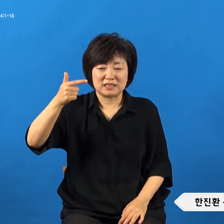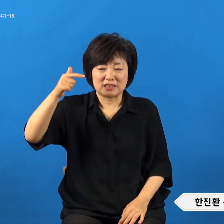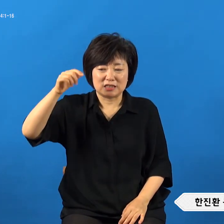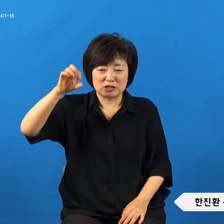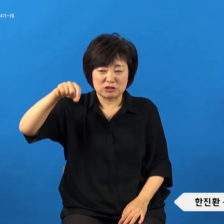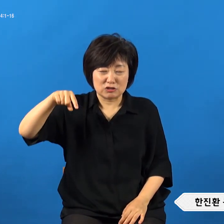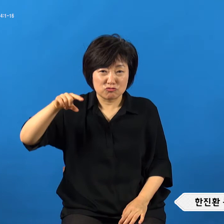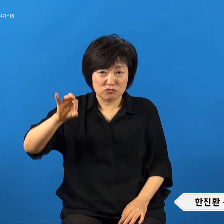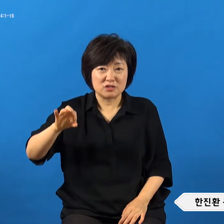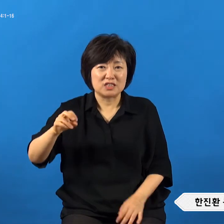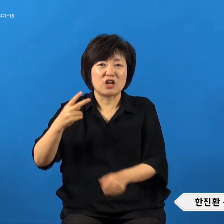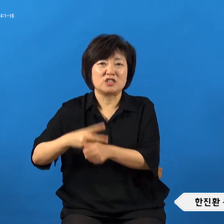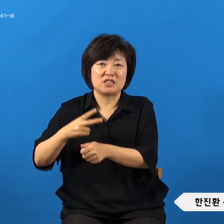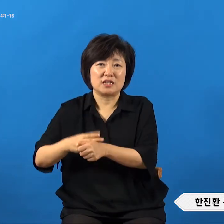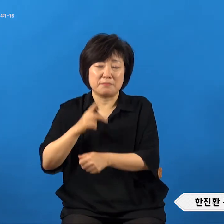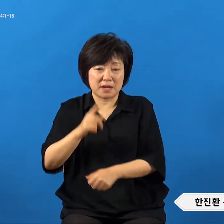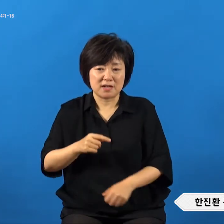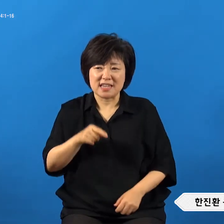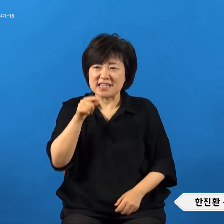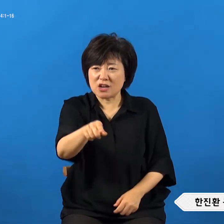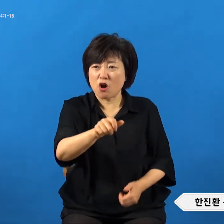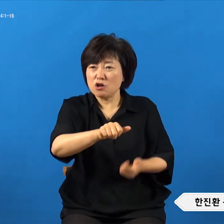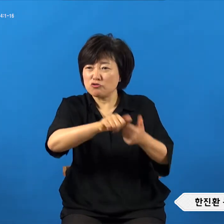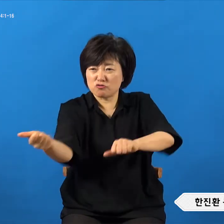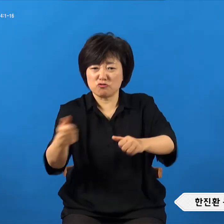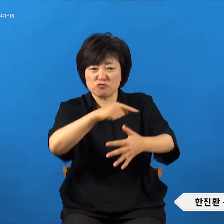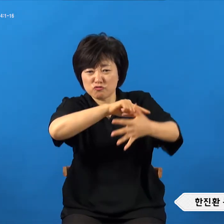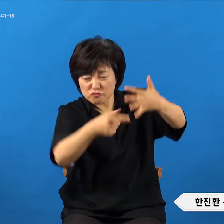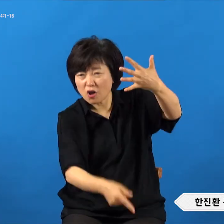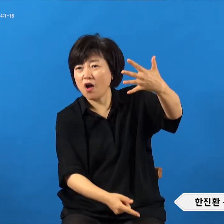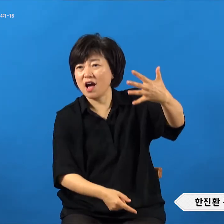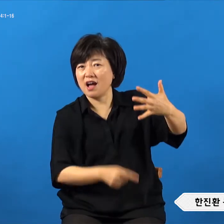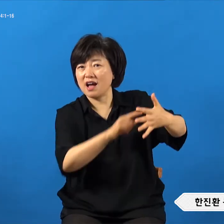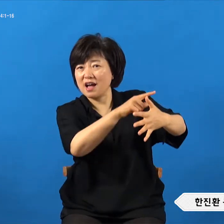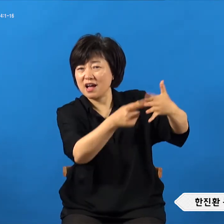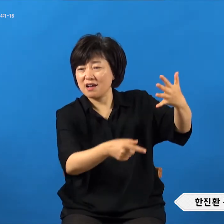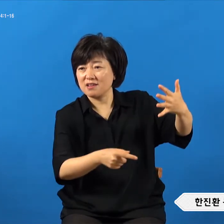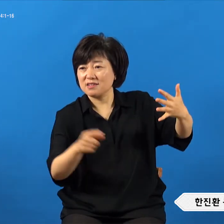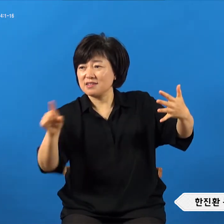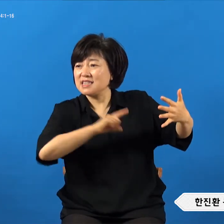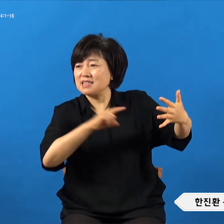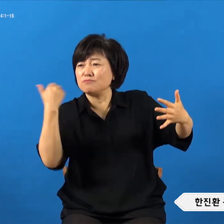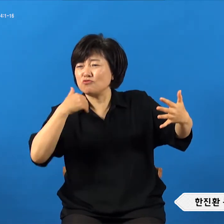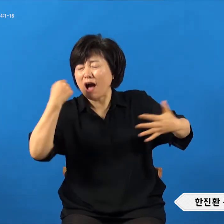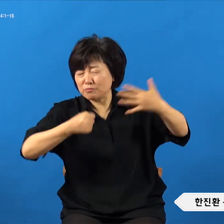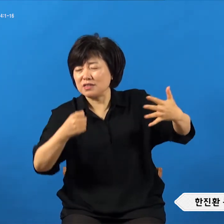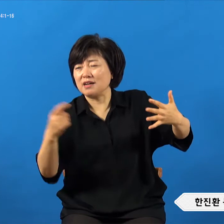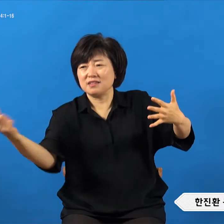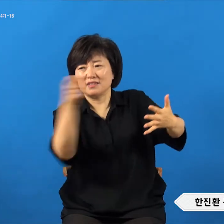질렀습니다. 이건 죽는 순서야. 아무면 어때? 손병희를 먼저 써.